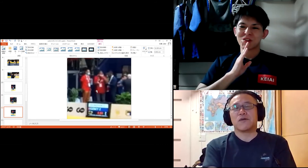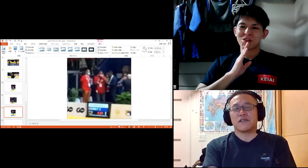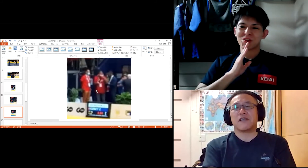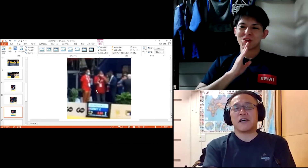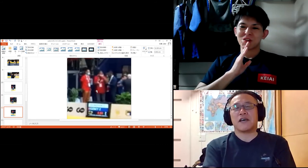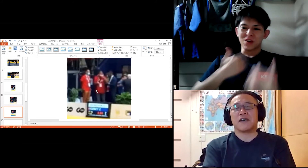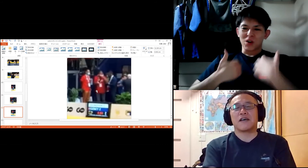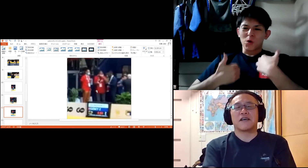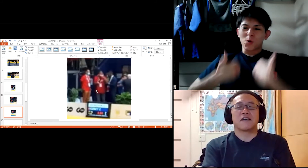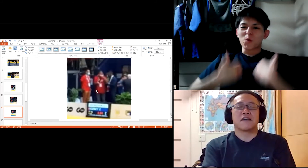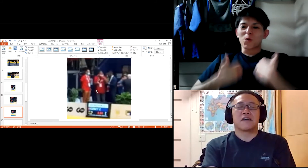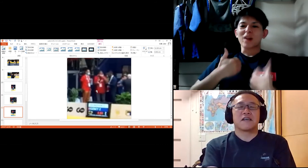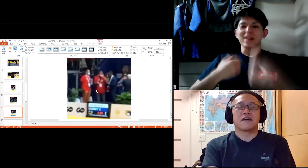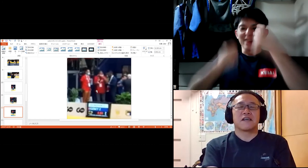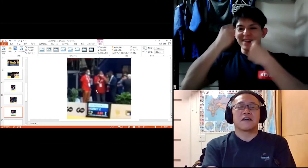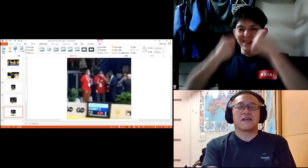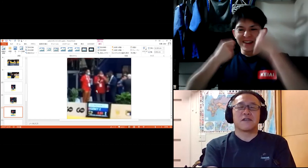本当はですね、